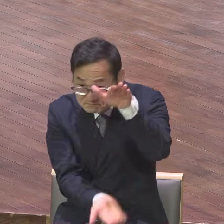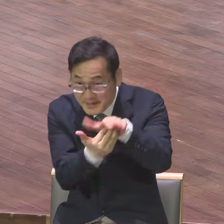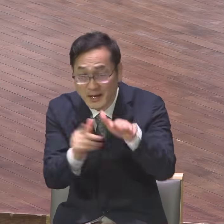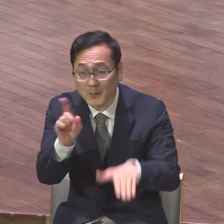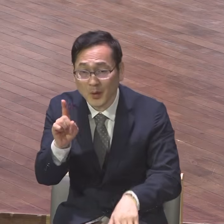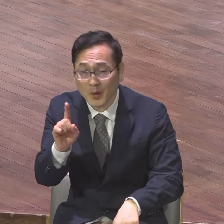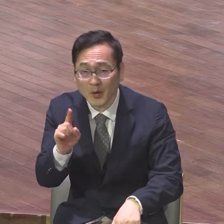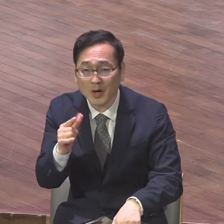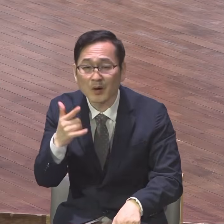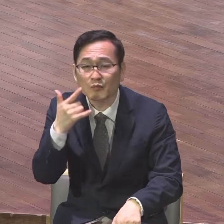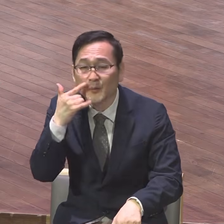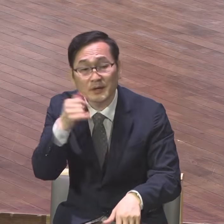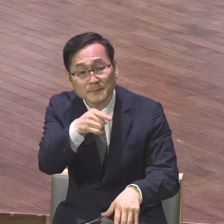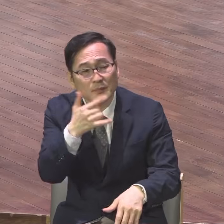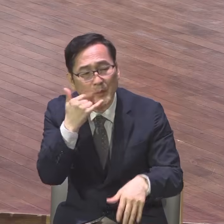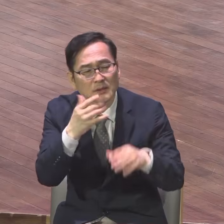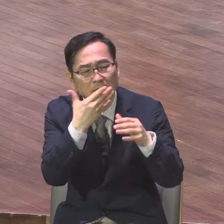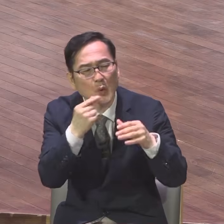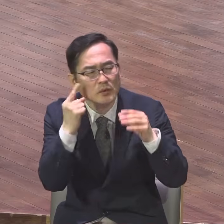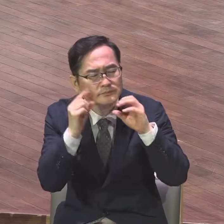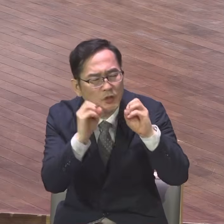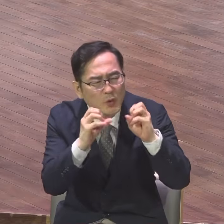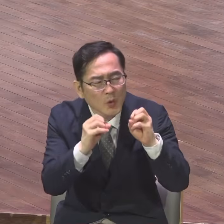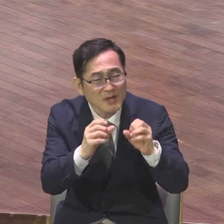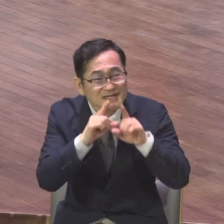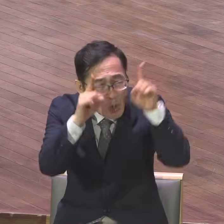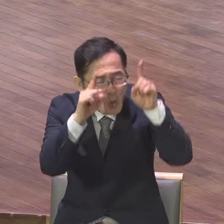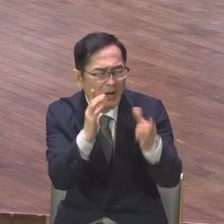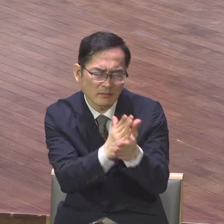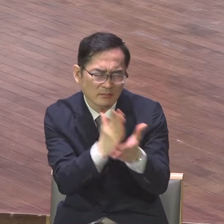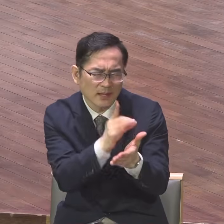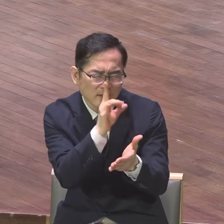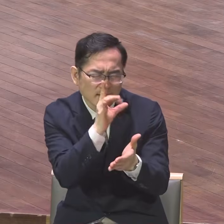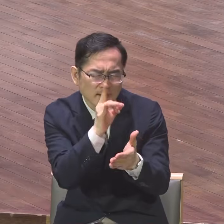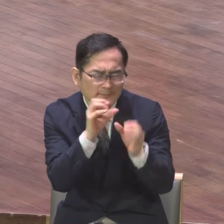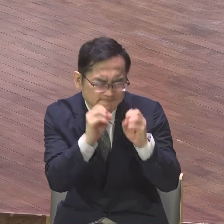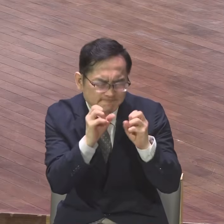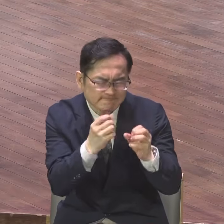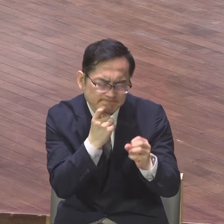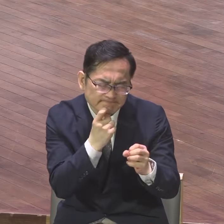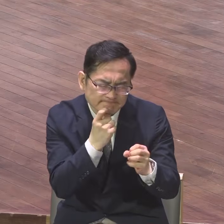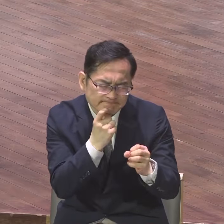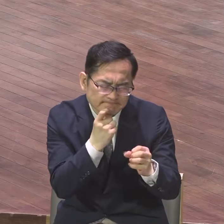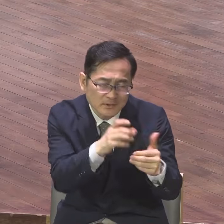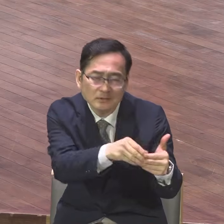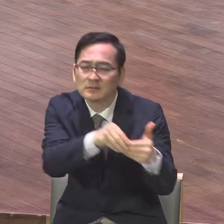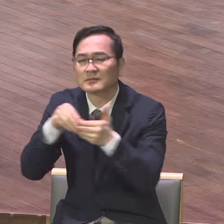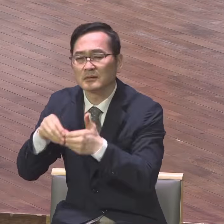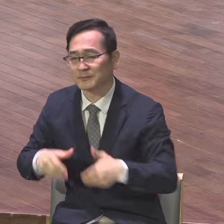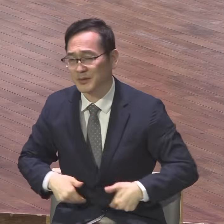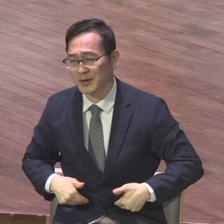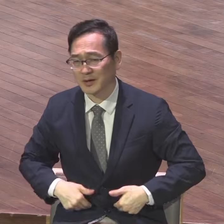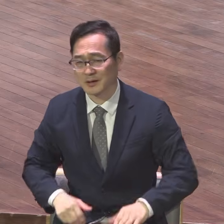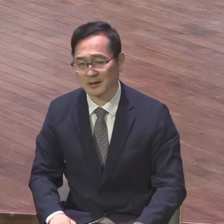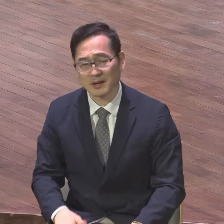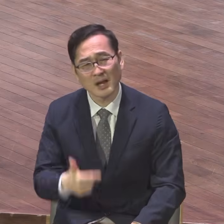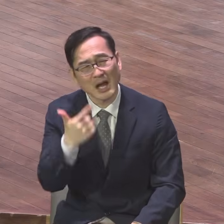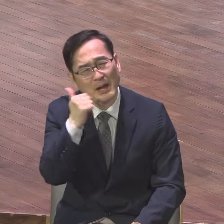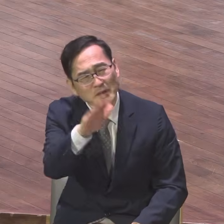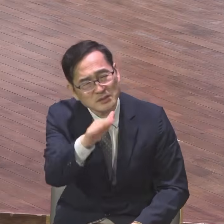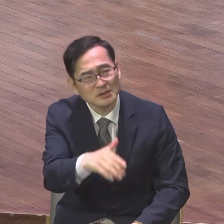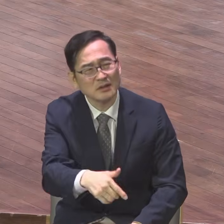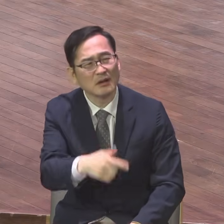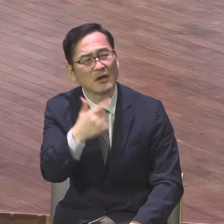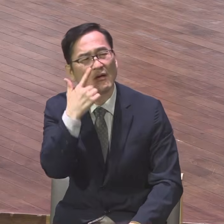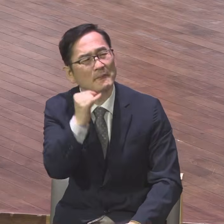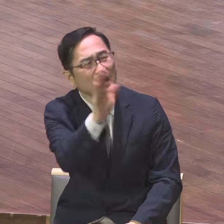효도입니다. 뺨을 맞더라도, 물질적 손해를 보더라도, 아버님, 어머니, 할아버지, 할머니